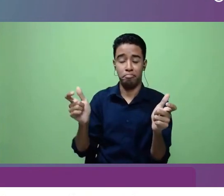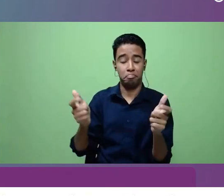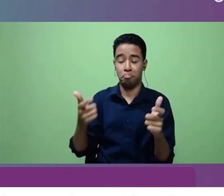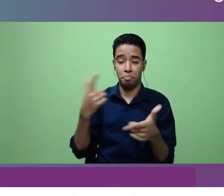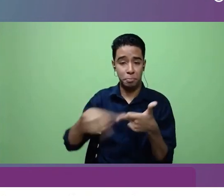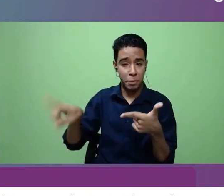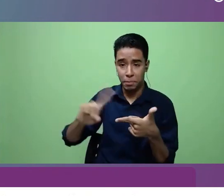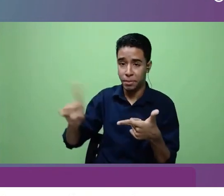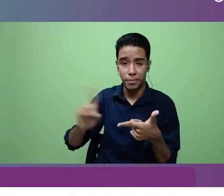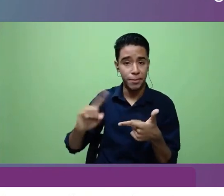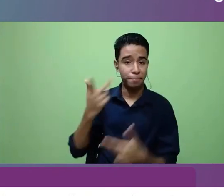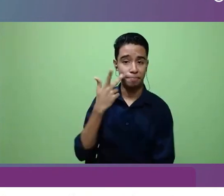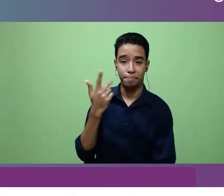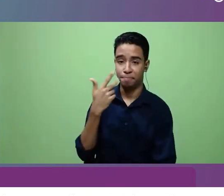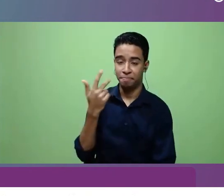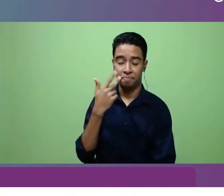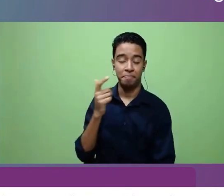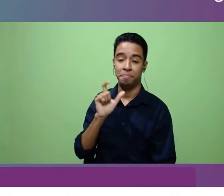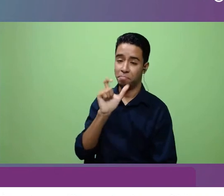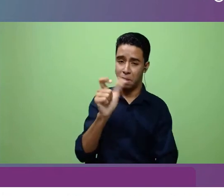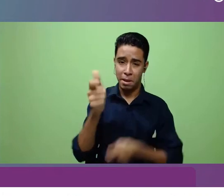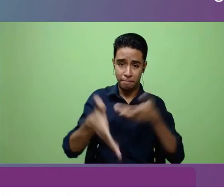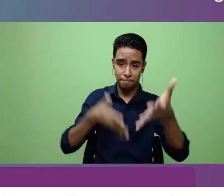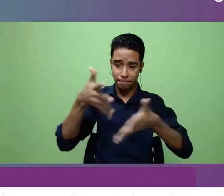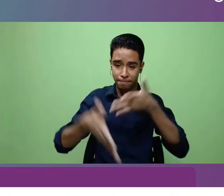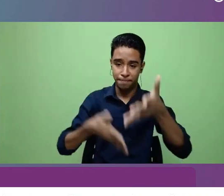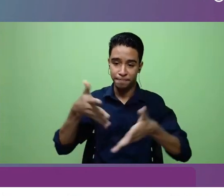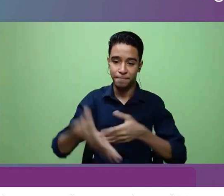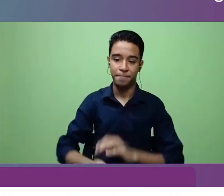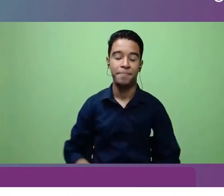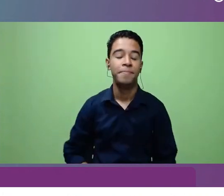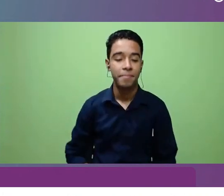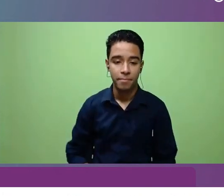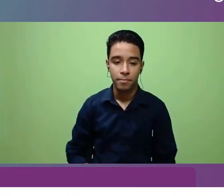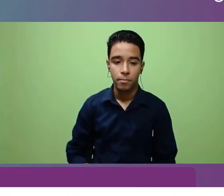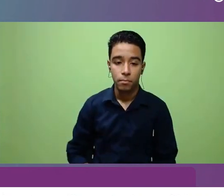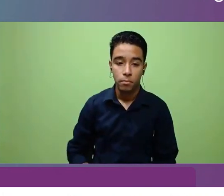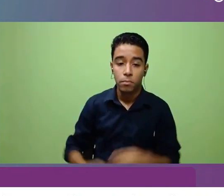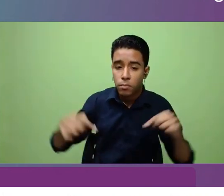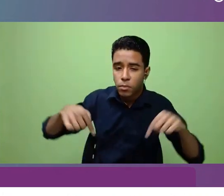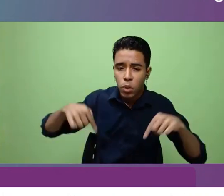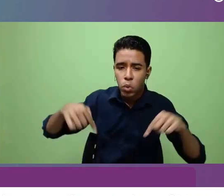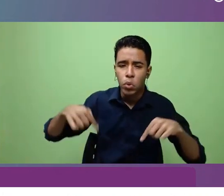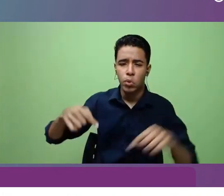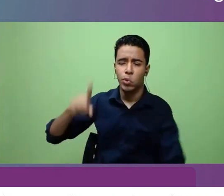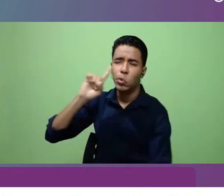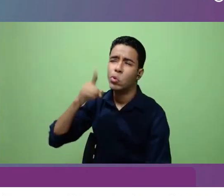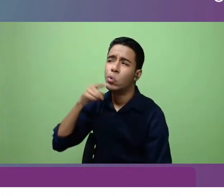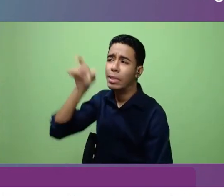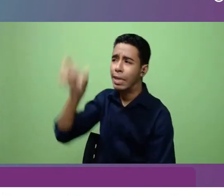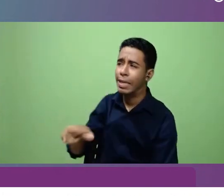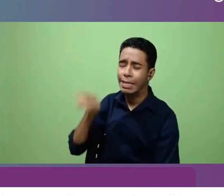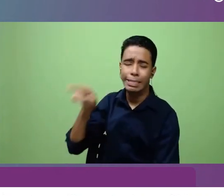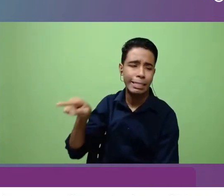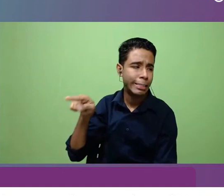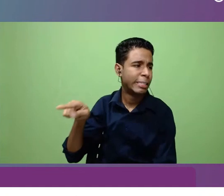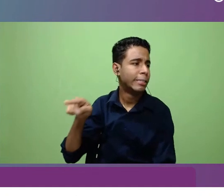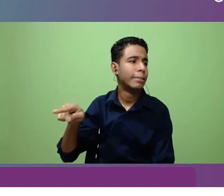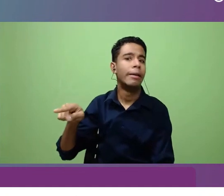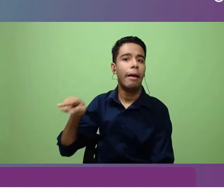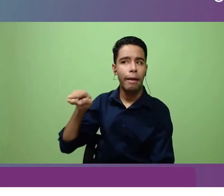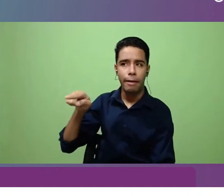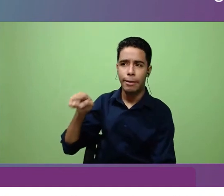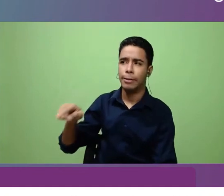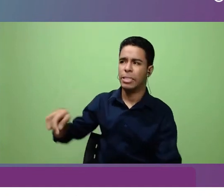nenhum. E quando surge é muito exigente, não gosta de você, leva para o pessoal. Isso não é um problema